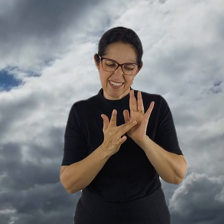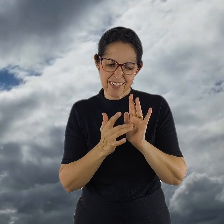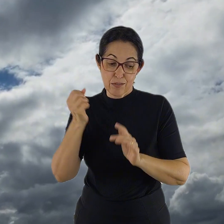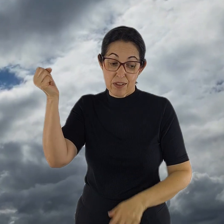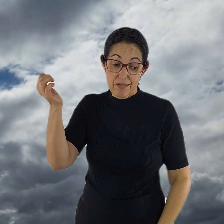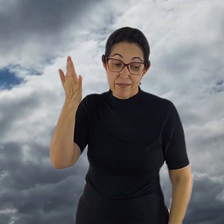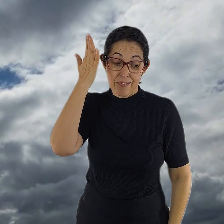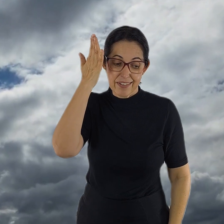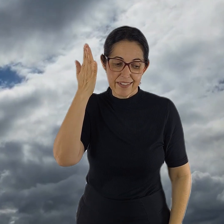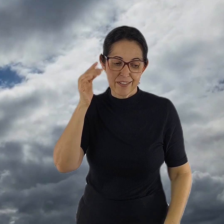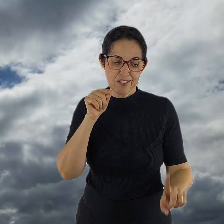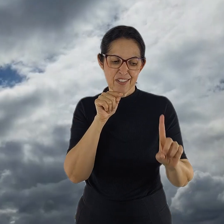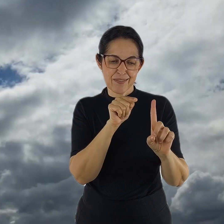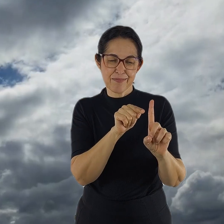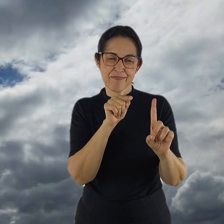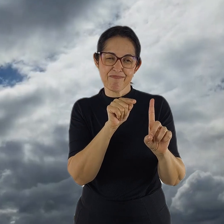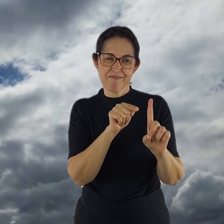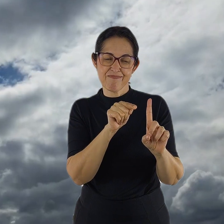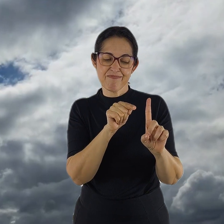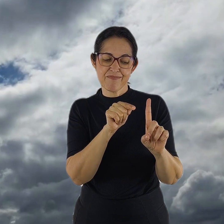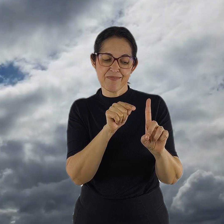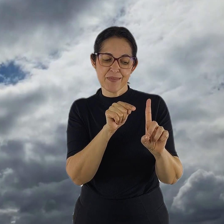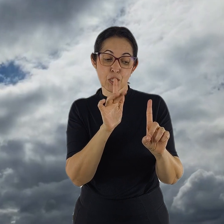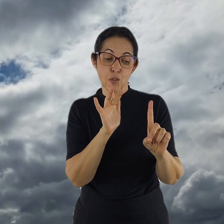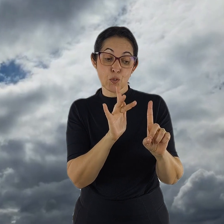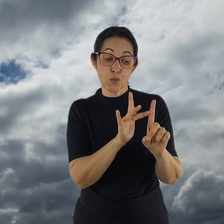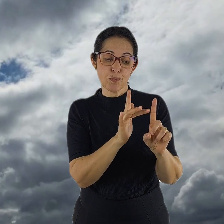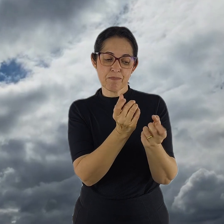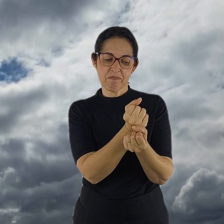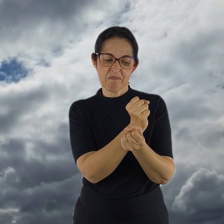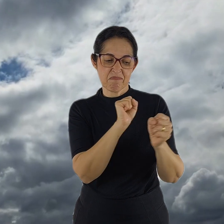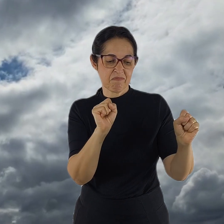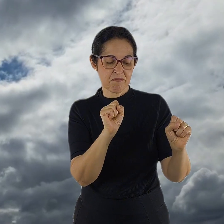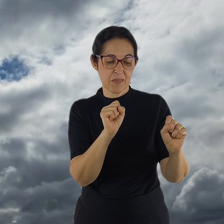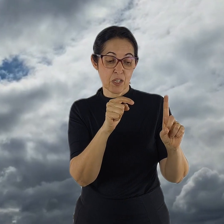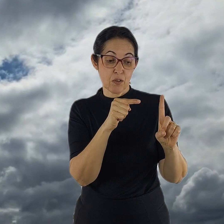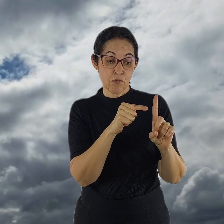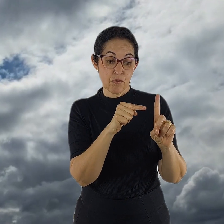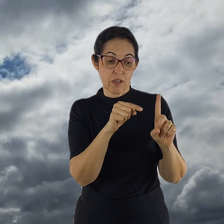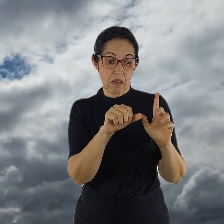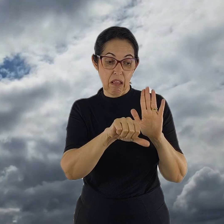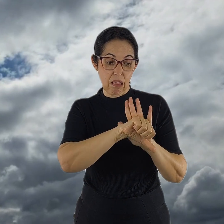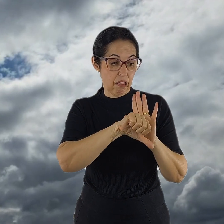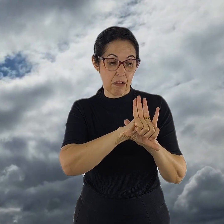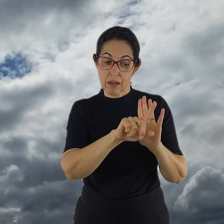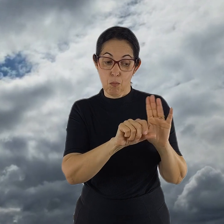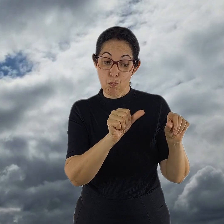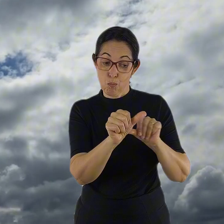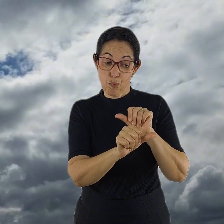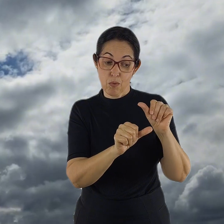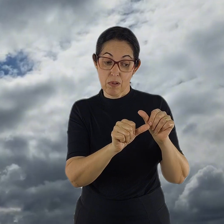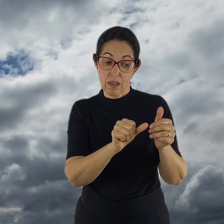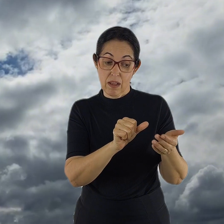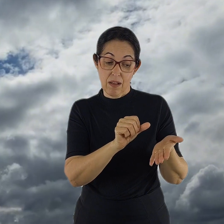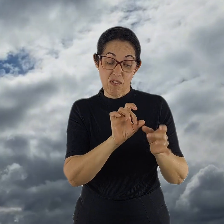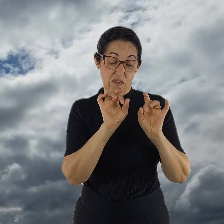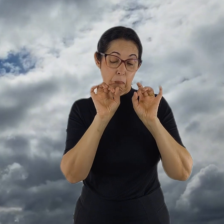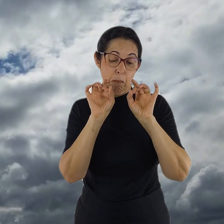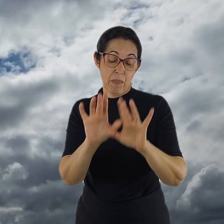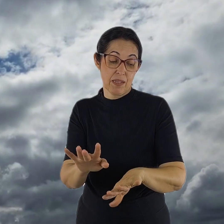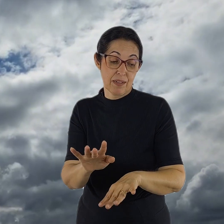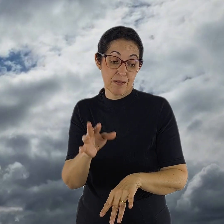por revelação, o Senhor está te libertando deste laço. Jesus disse: